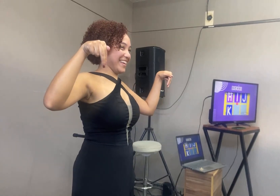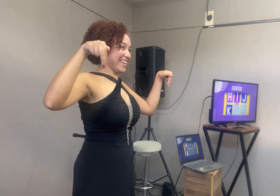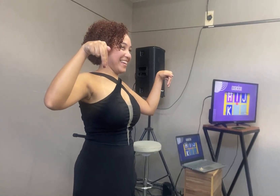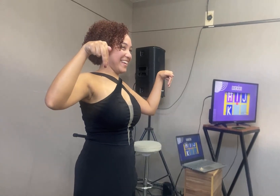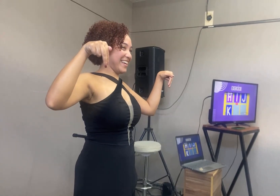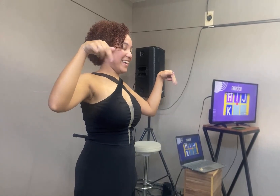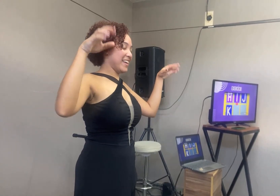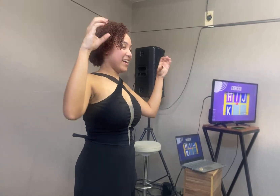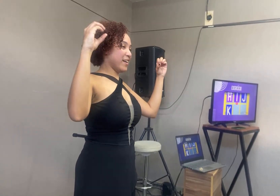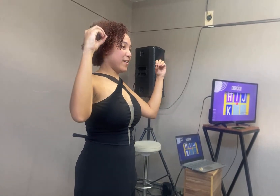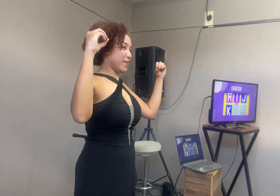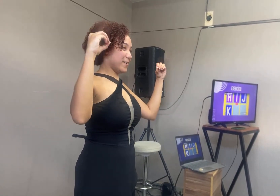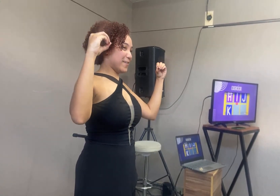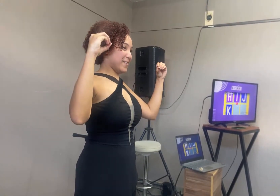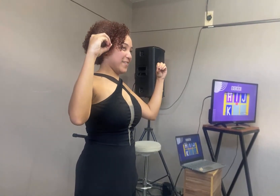M, O,